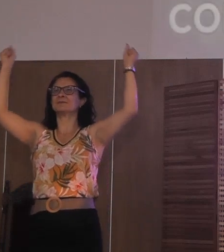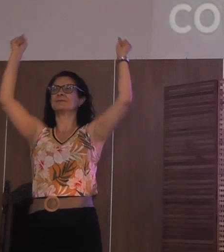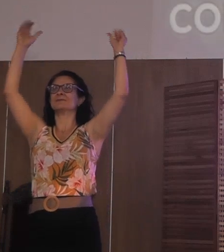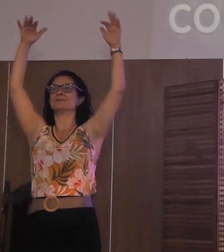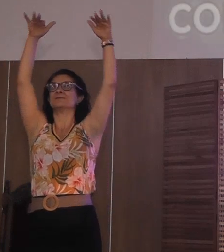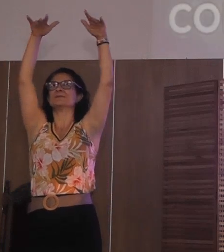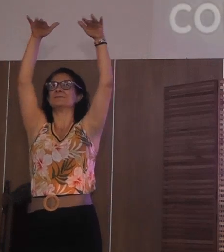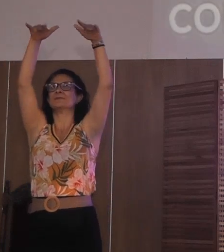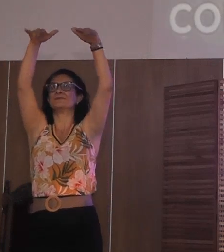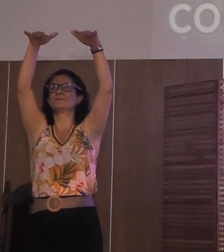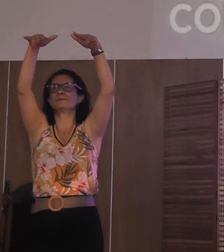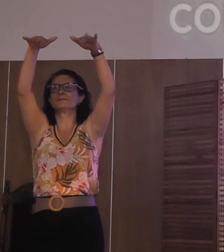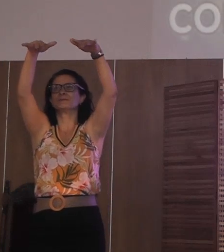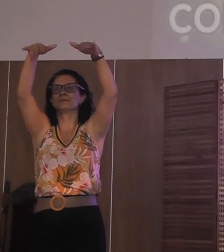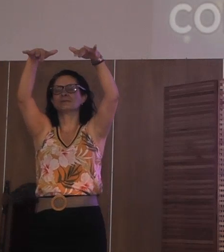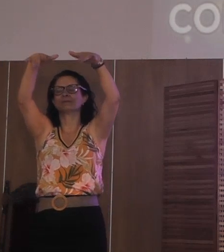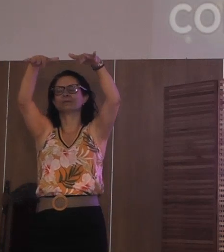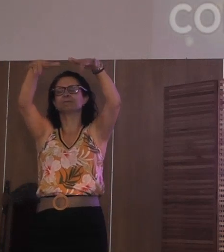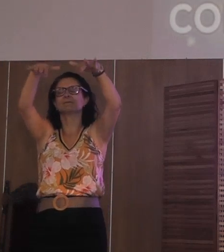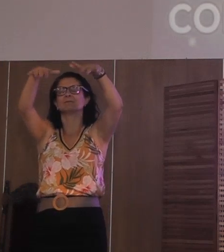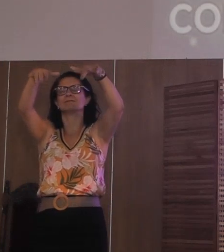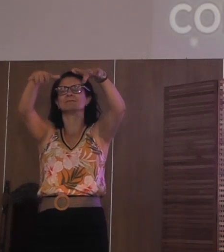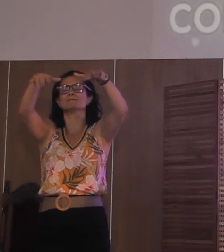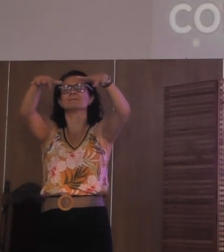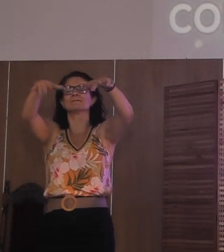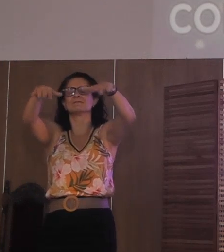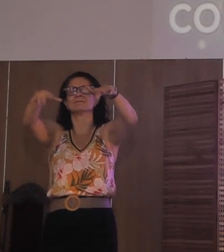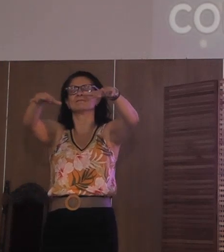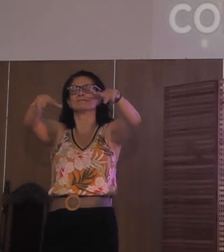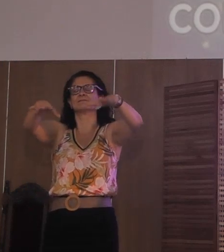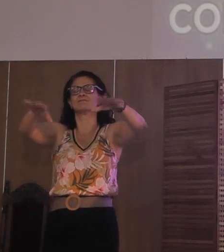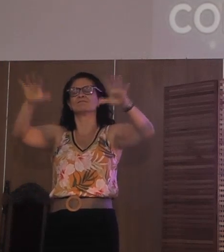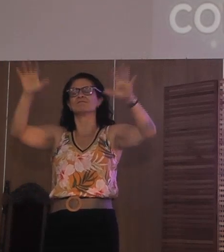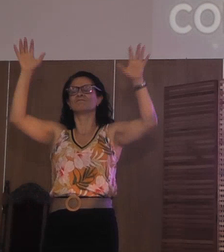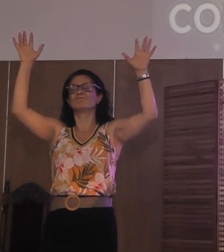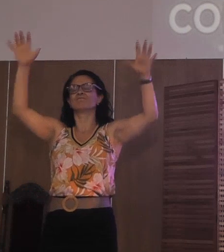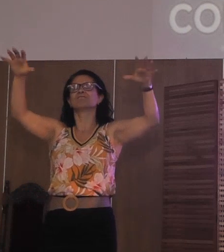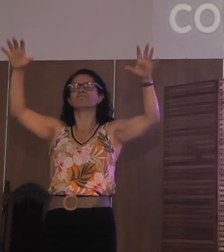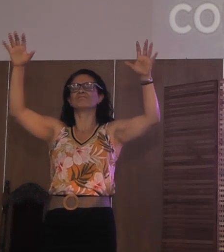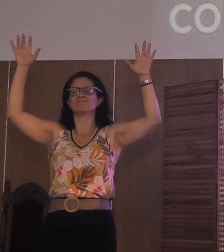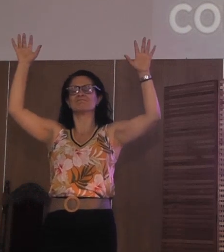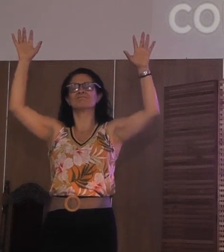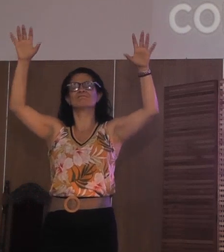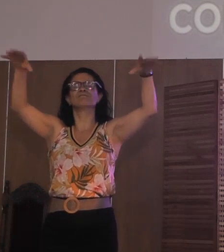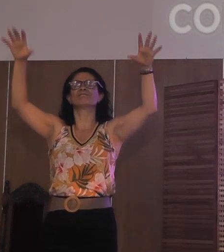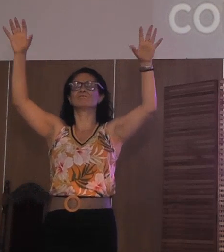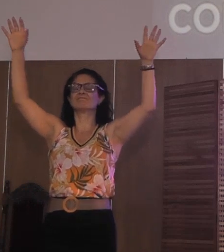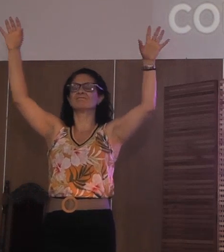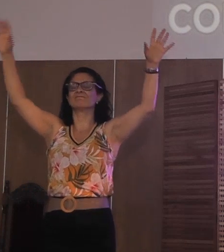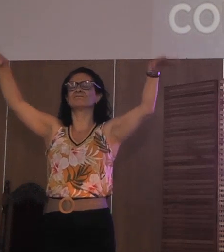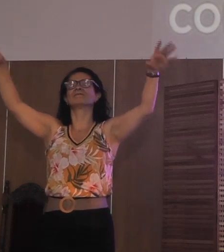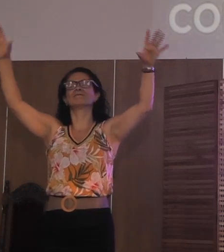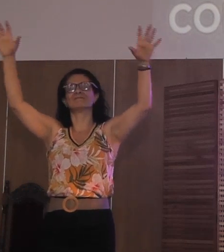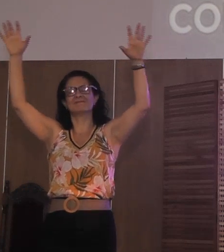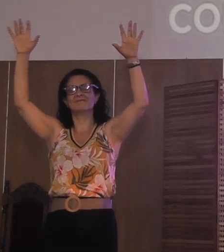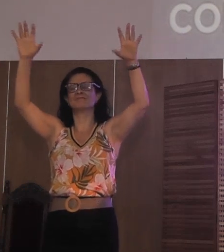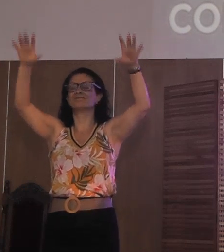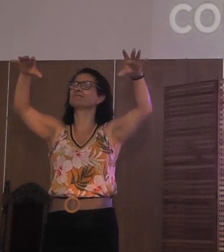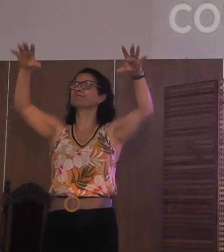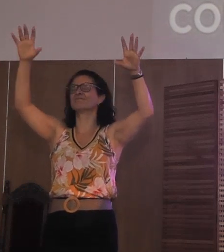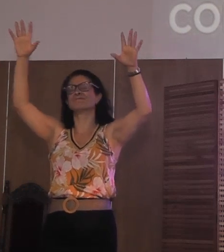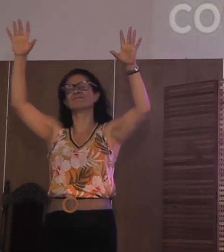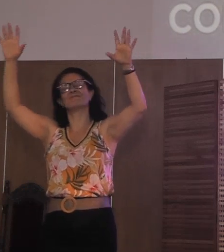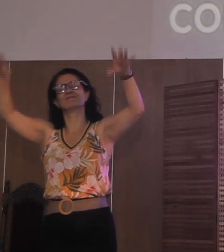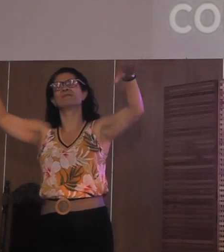Bem forte. Vai chover, Oh Deus, em nome vai de Jesus, chover. a nossa